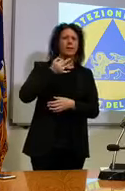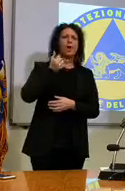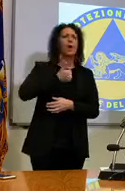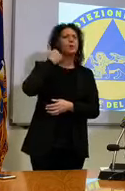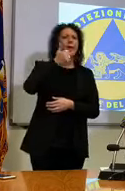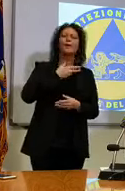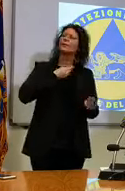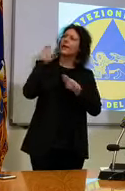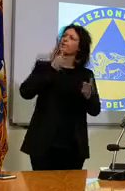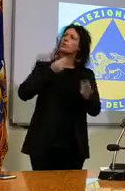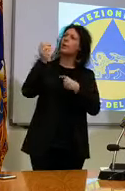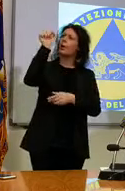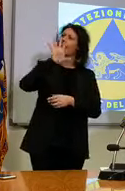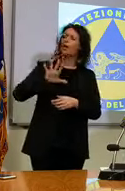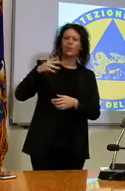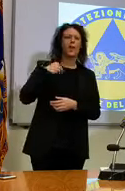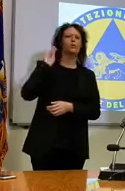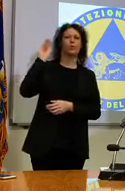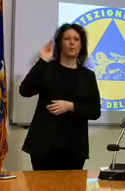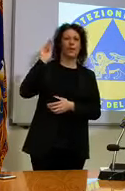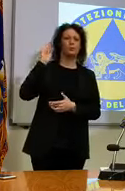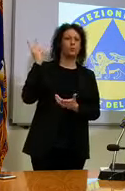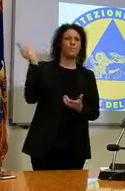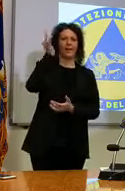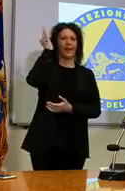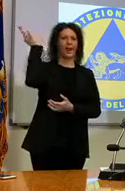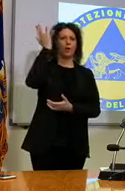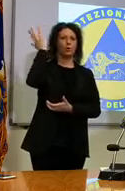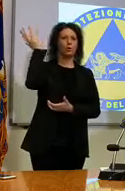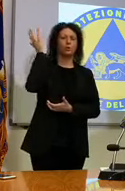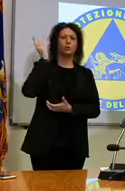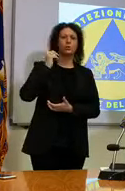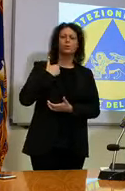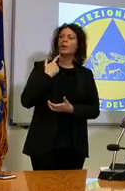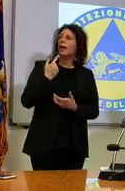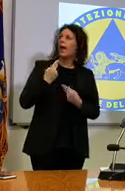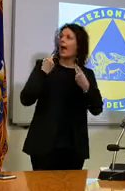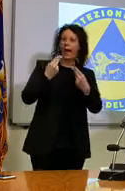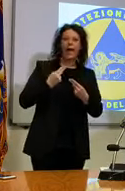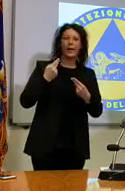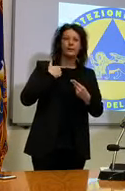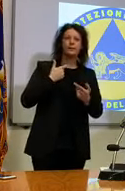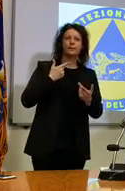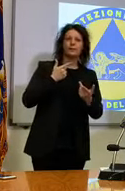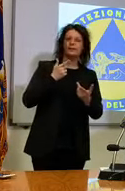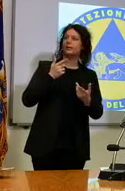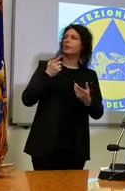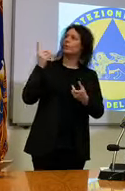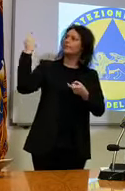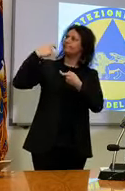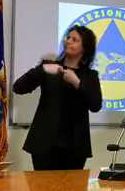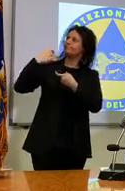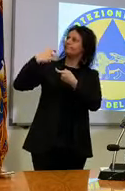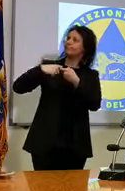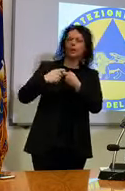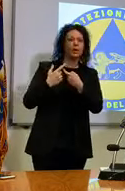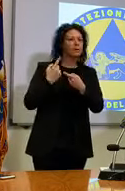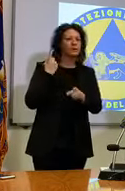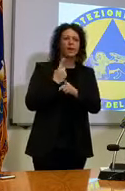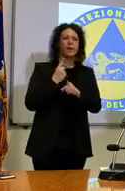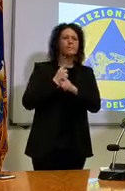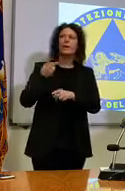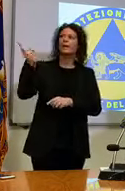non è che andiamo a chiedere la luna, eh? Cioè, in questo momento, dopo tutti questi anni, penso che sia doveroso che l'Europa si risponda. Cioè,